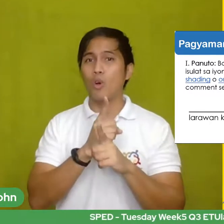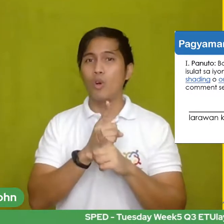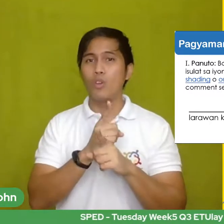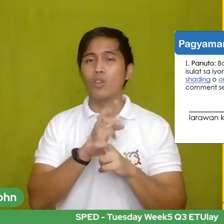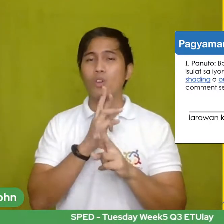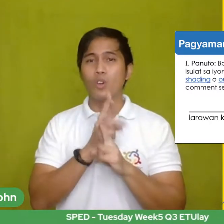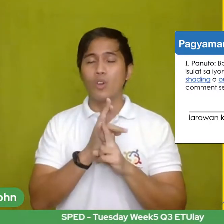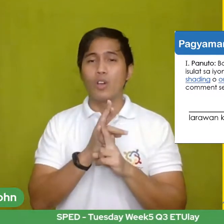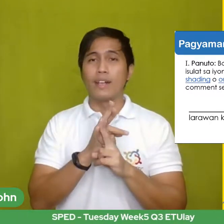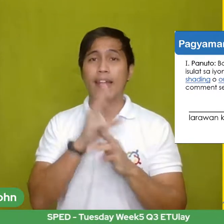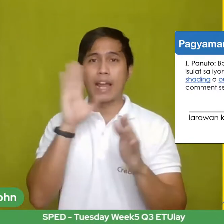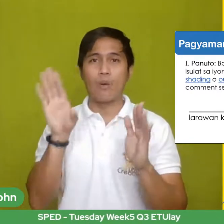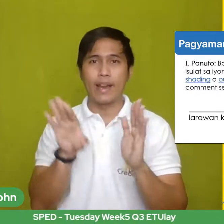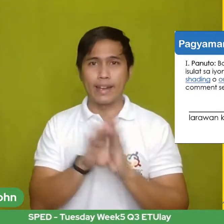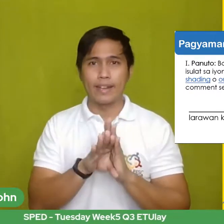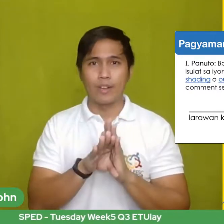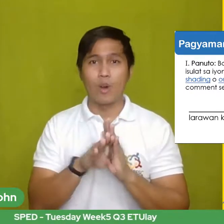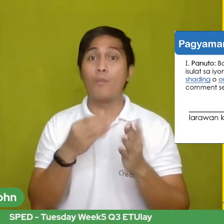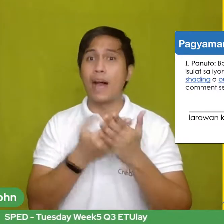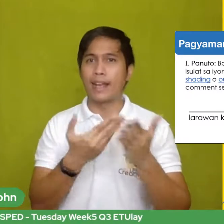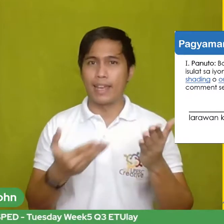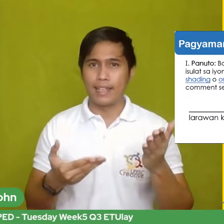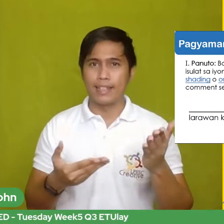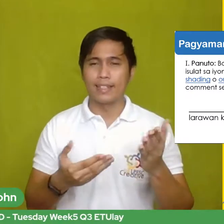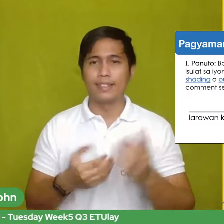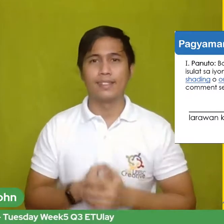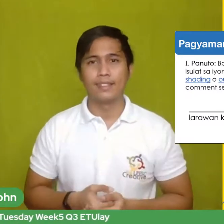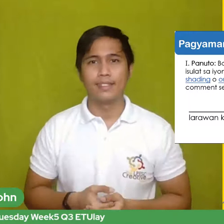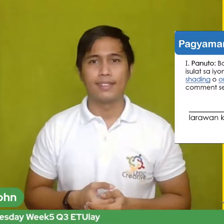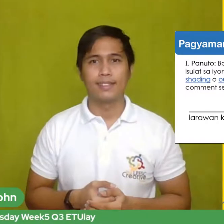totoong larawan o bagay.